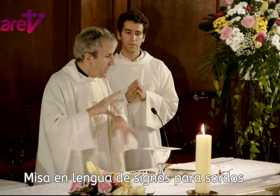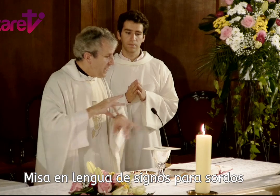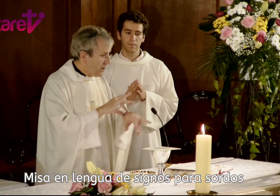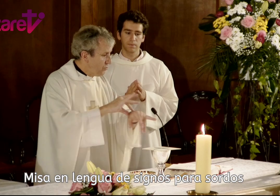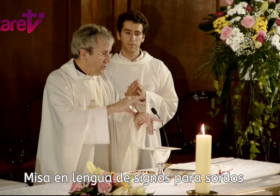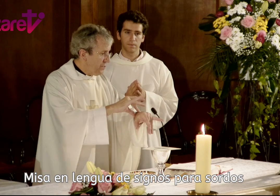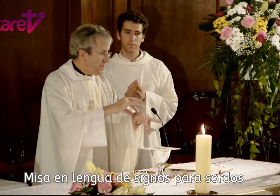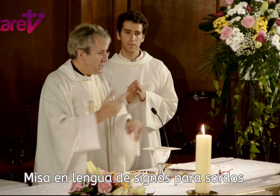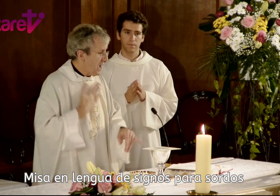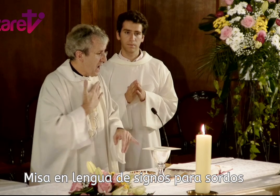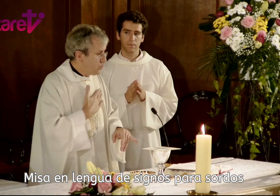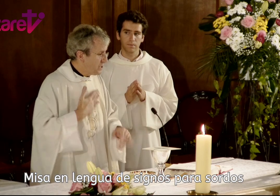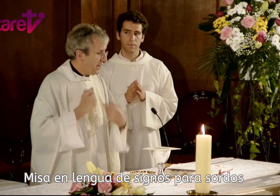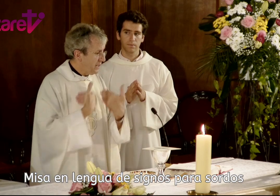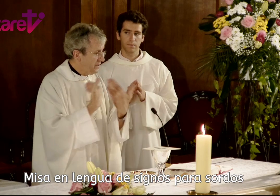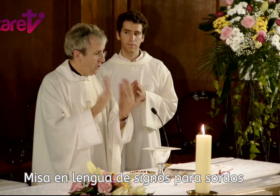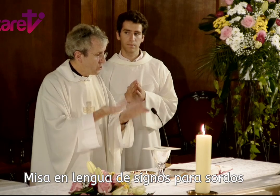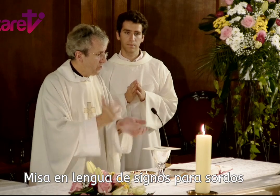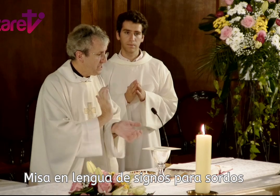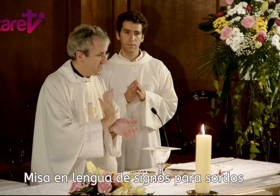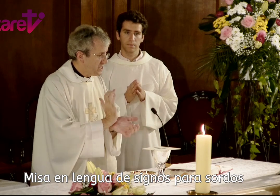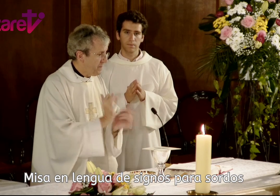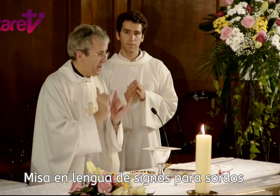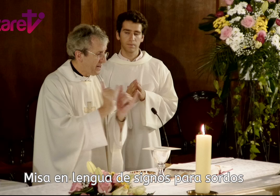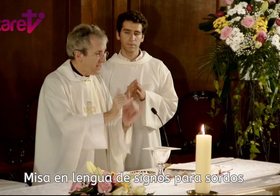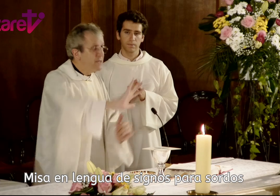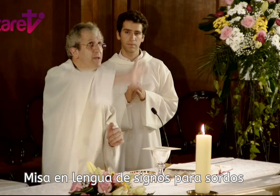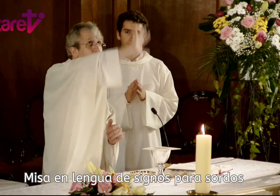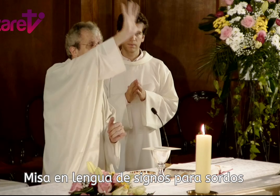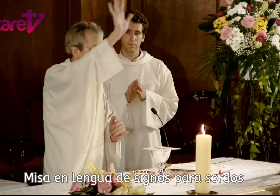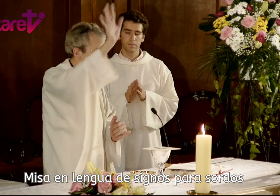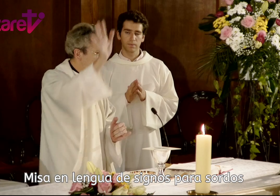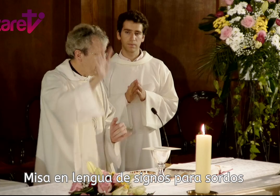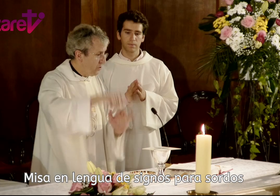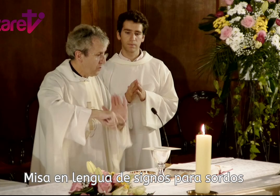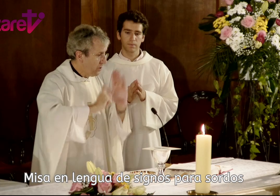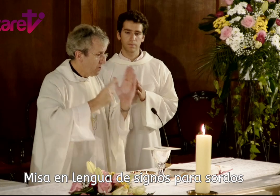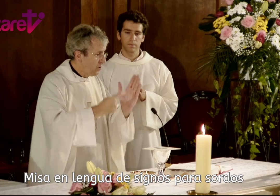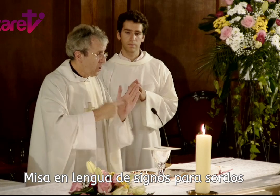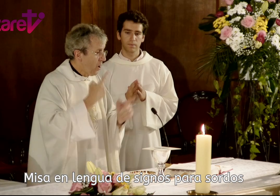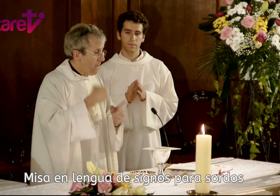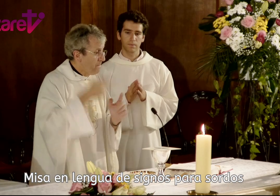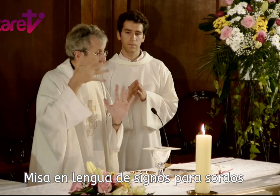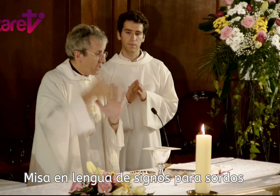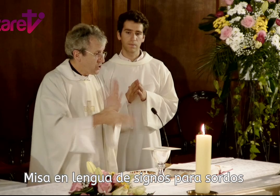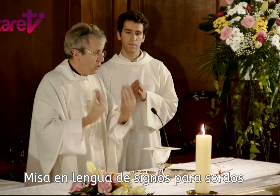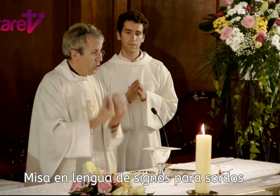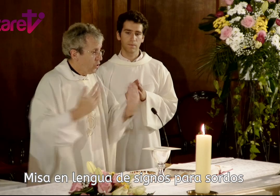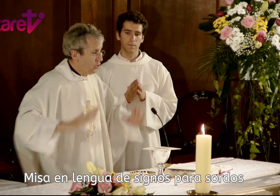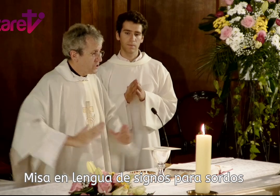la conduces a gustar de los dones que espera recibir en el cielo. Por eso, con los